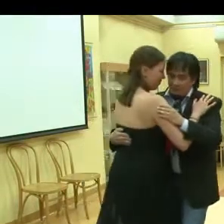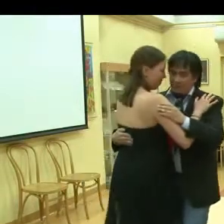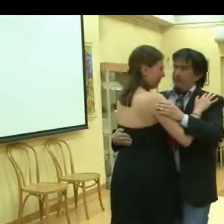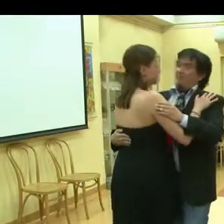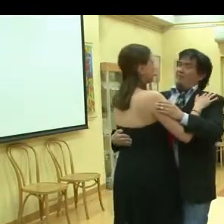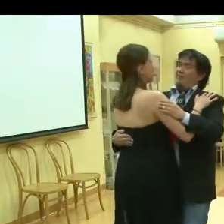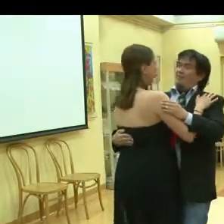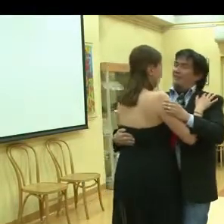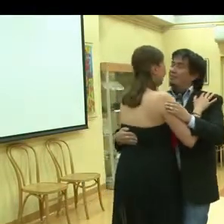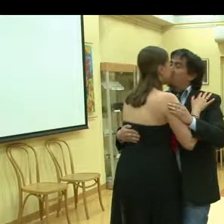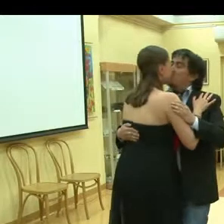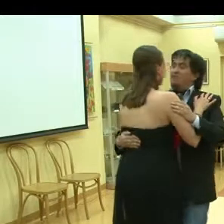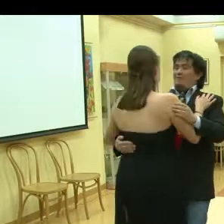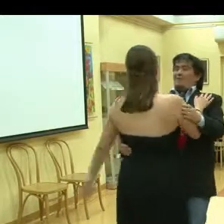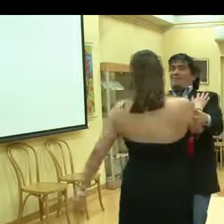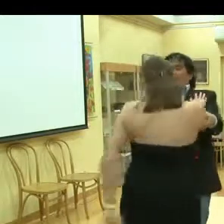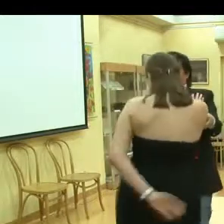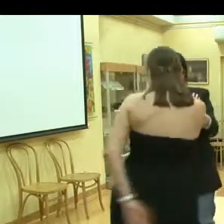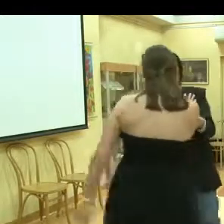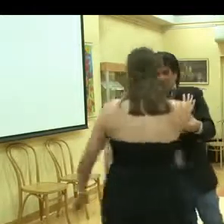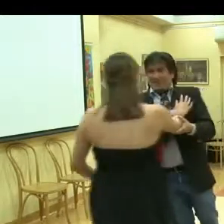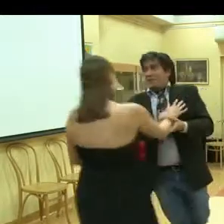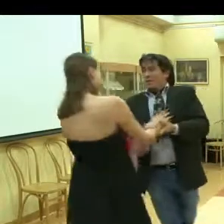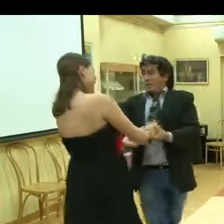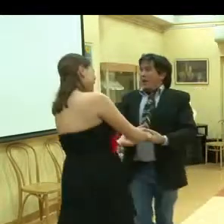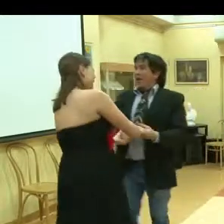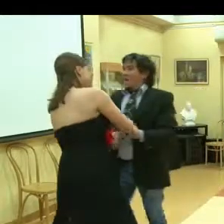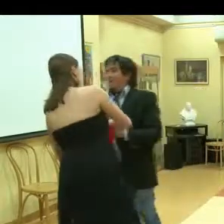Przytulili się mocniej. I zabawę.